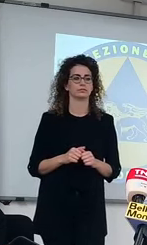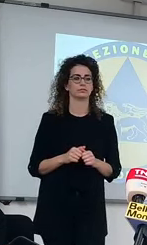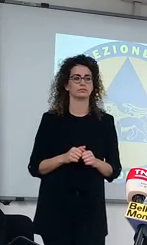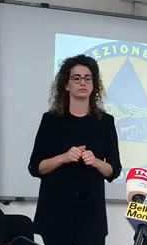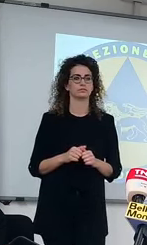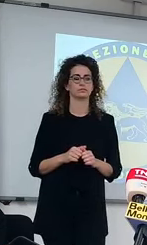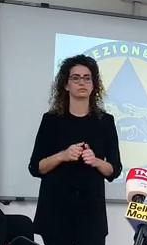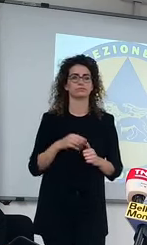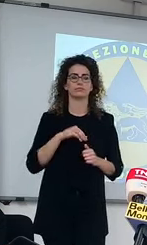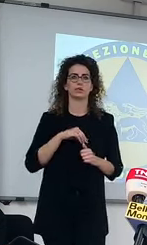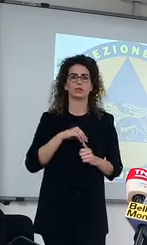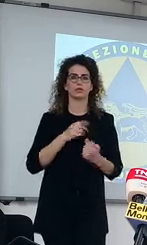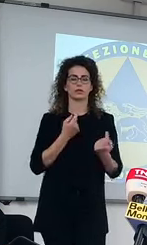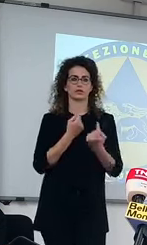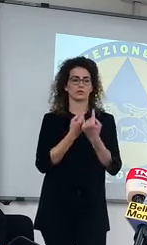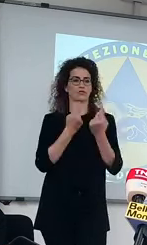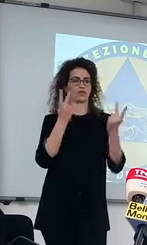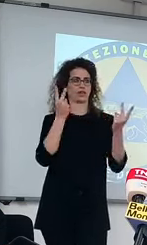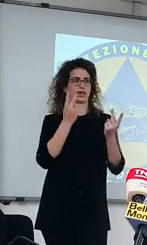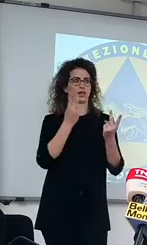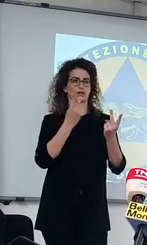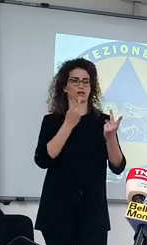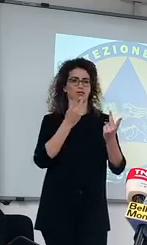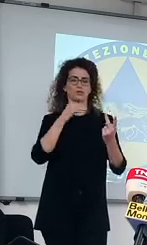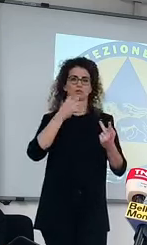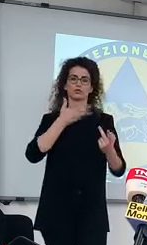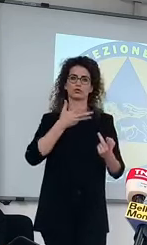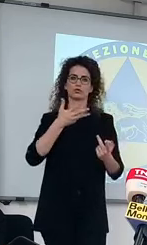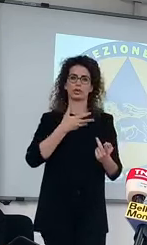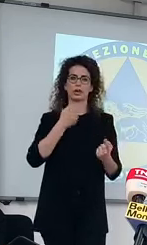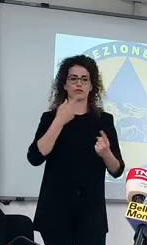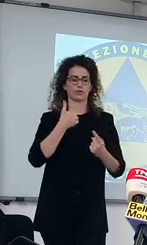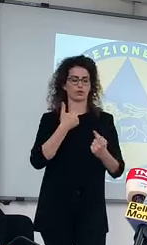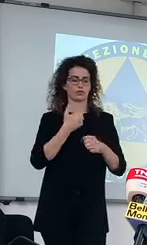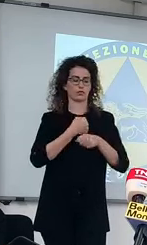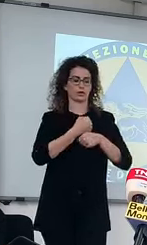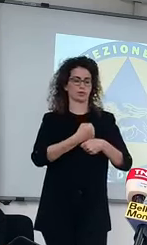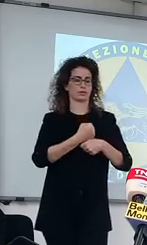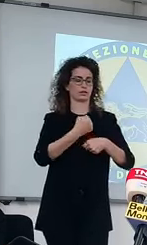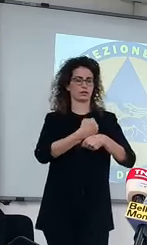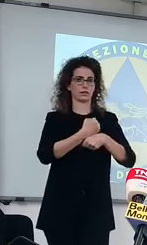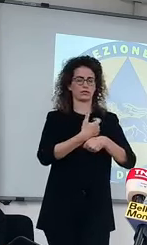il senso della realtà che questi rappresentanti, pur nella tragedia,